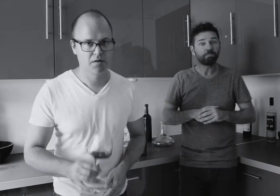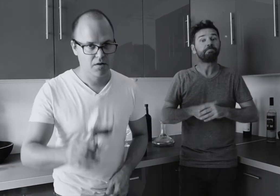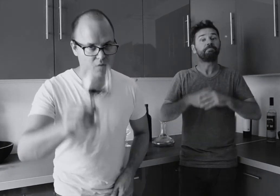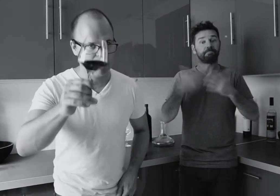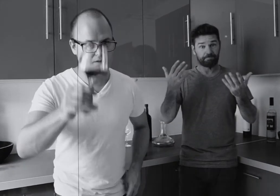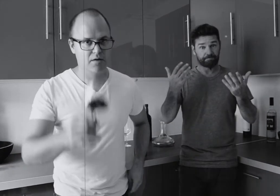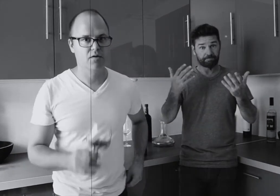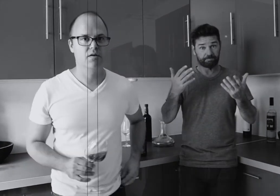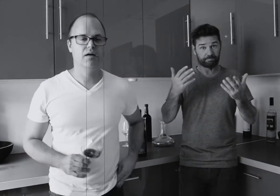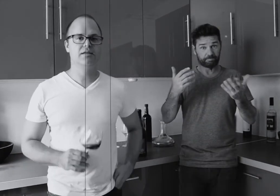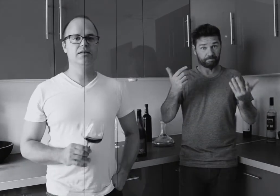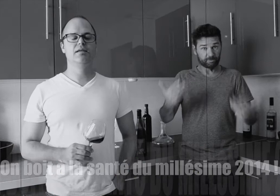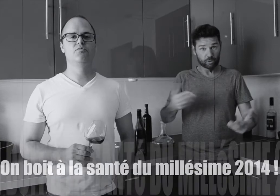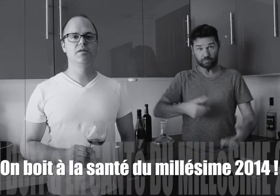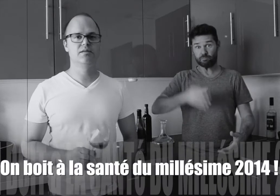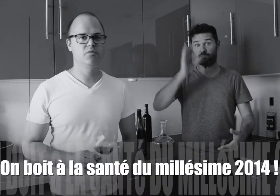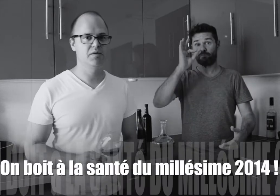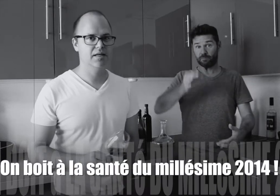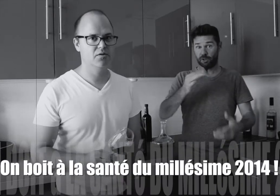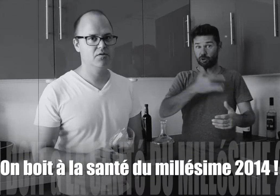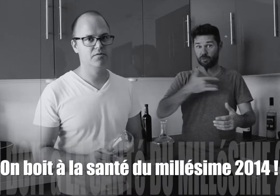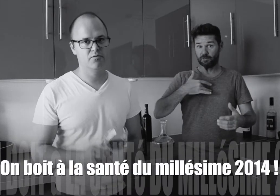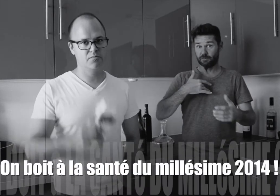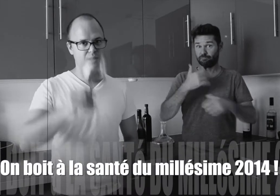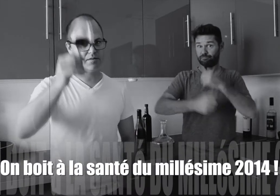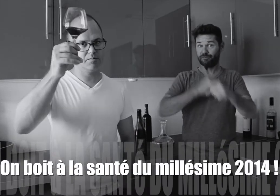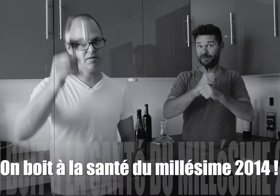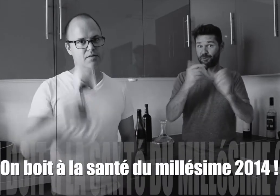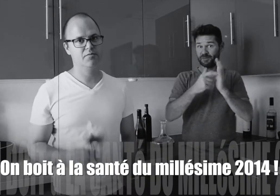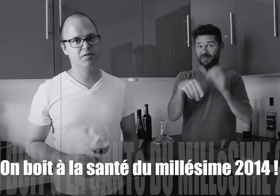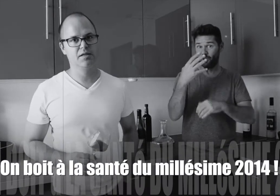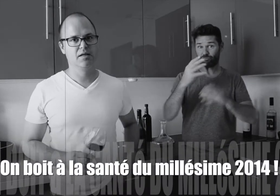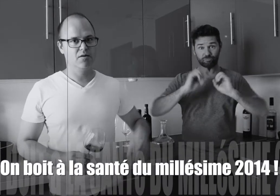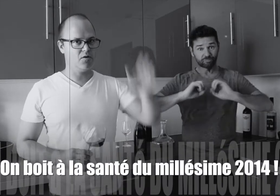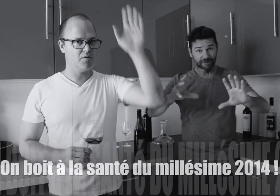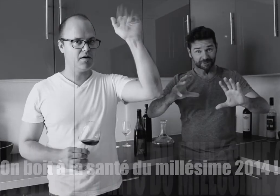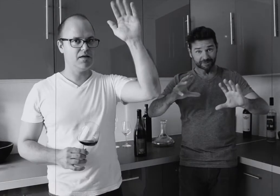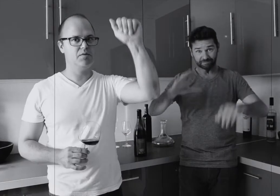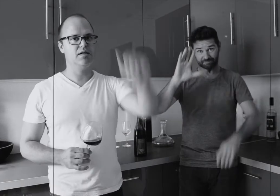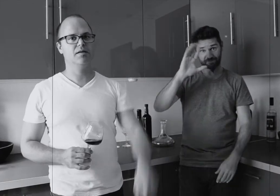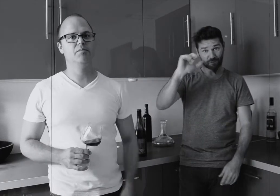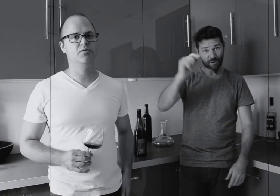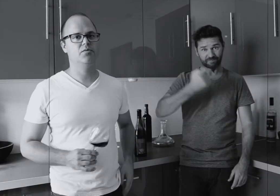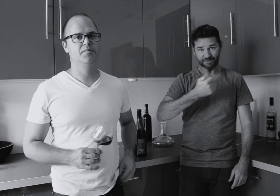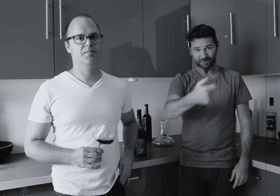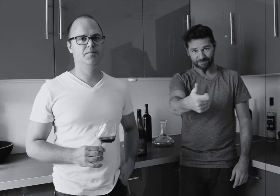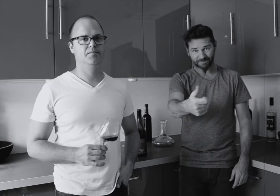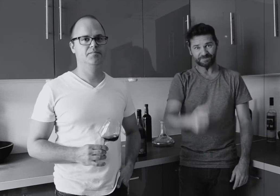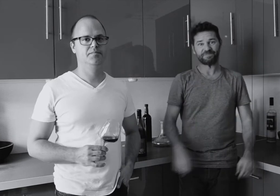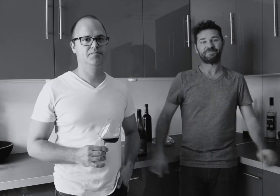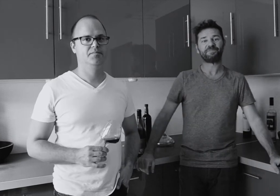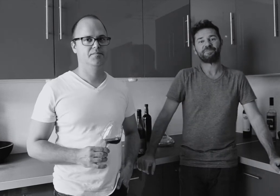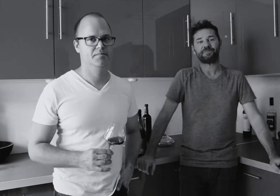Donc, on va boire à la santé du millésime 2014. On vous laisse et puis on vous dit au revoir et puis à bientôt.